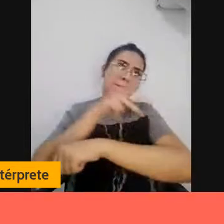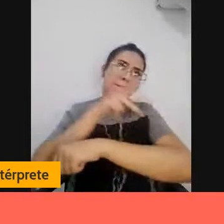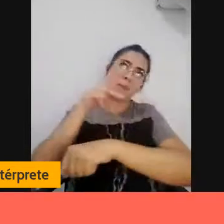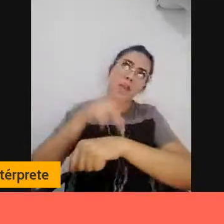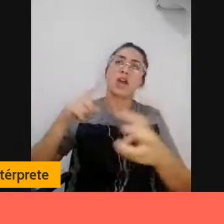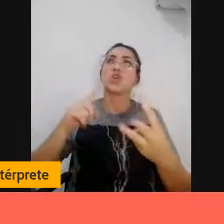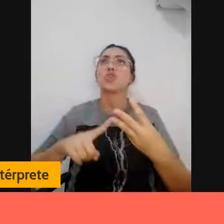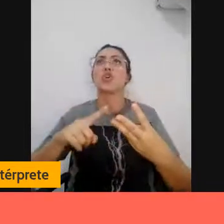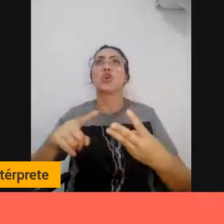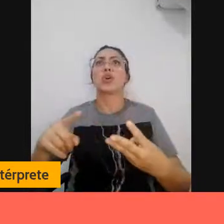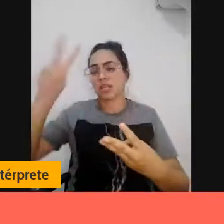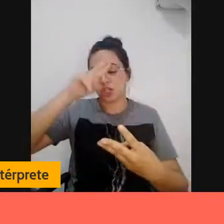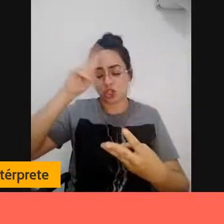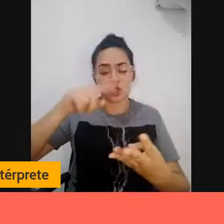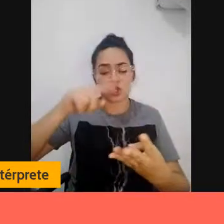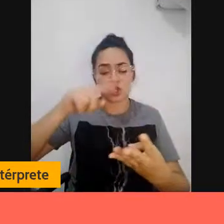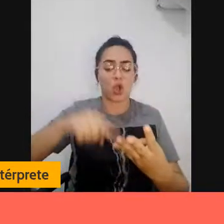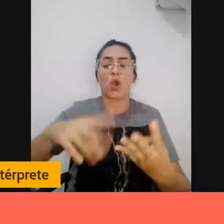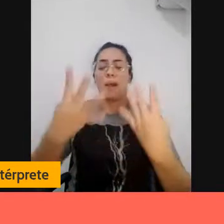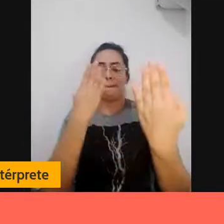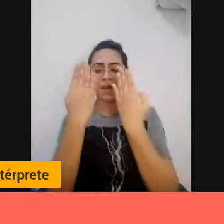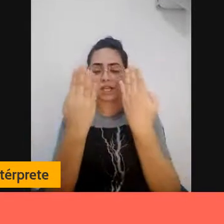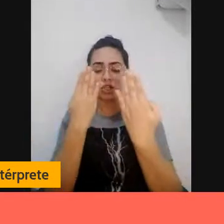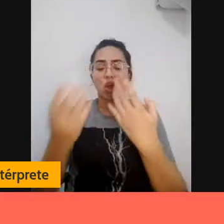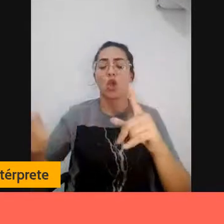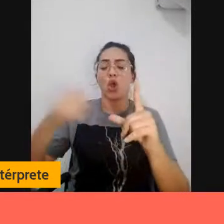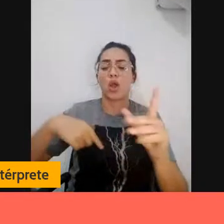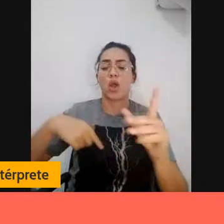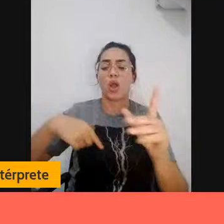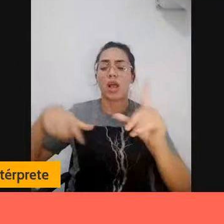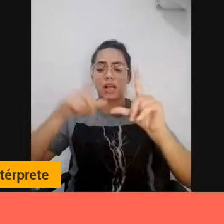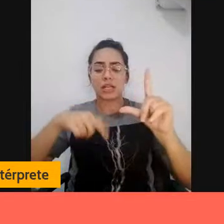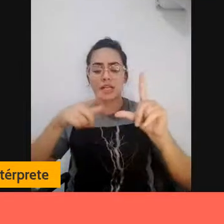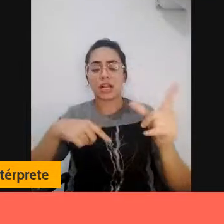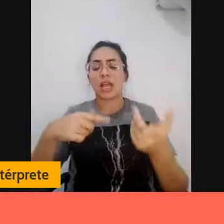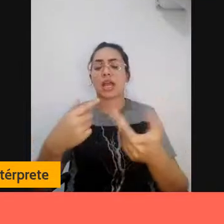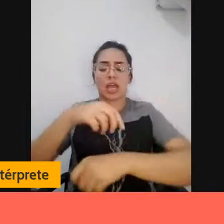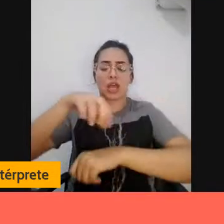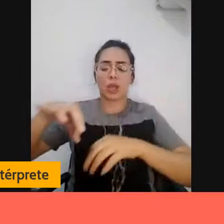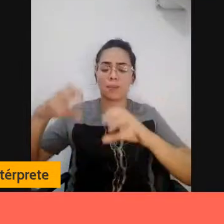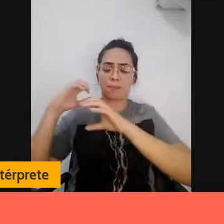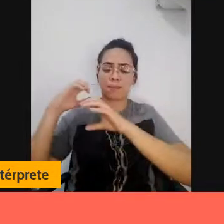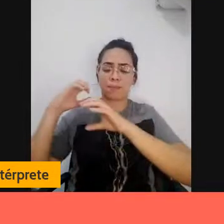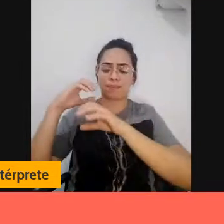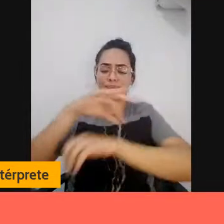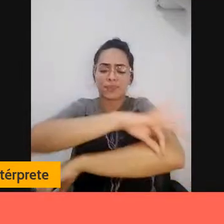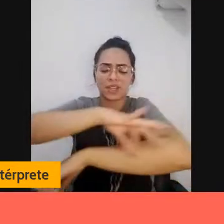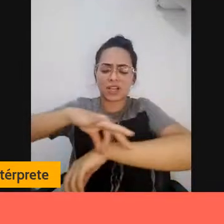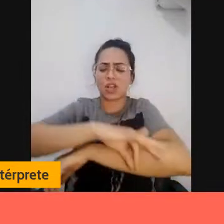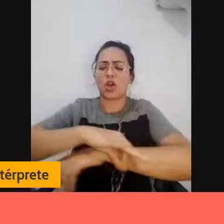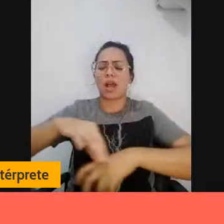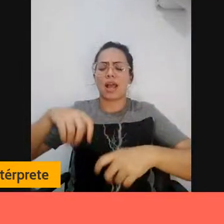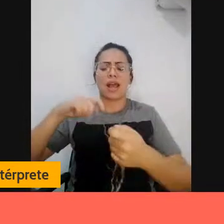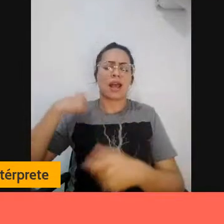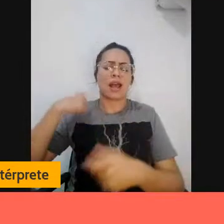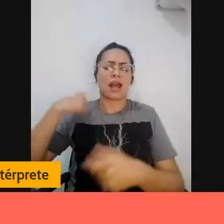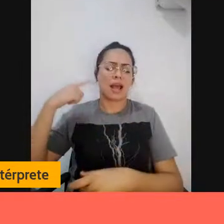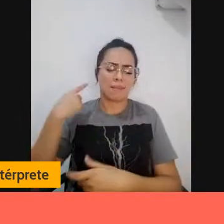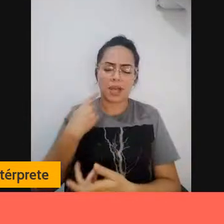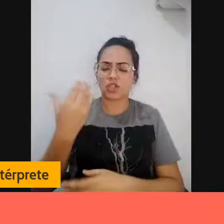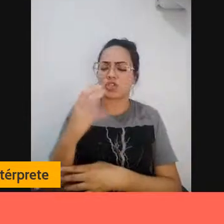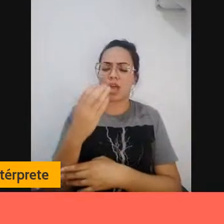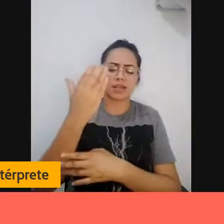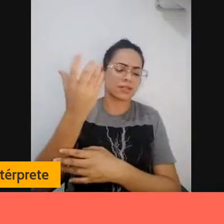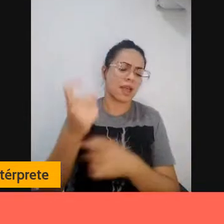de psicologia, de letras, de engenharia, de produção, administração, ciências da